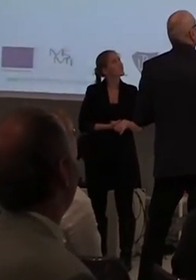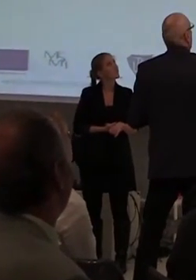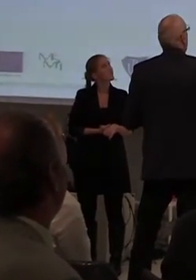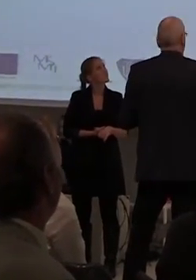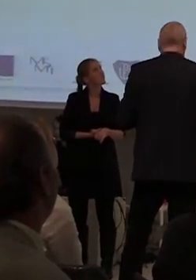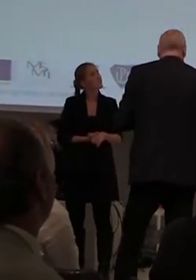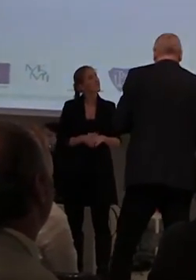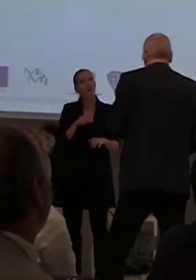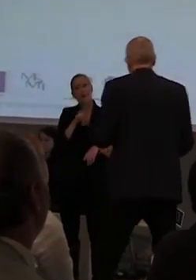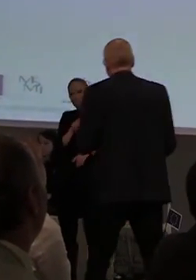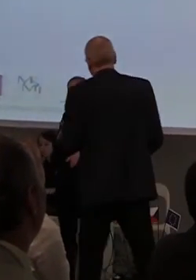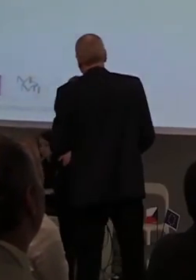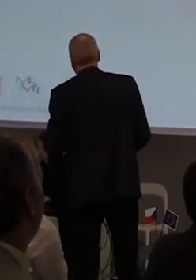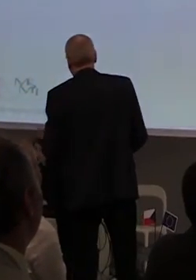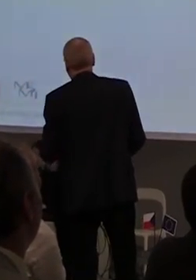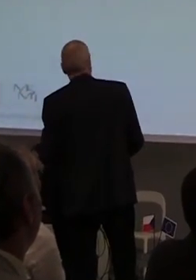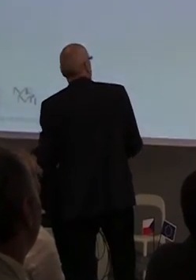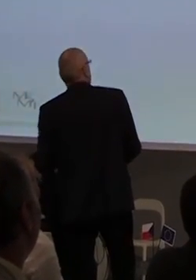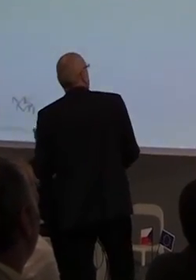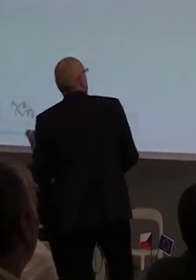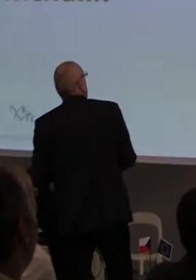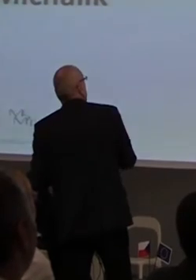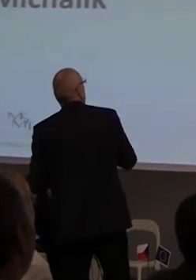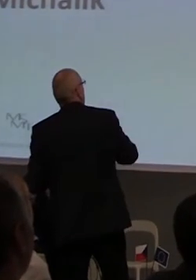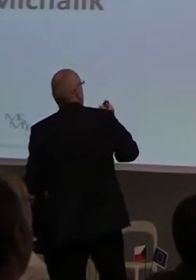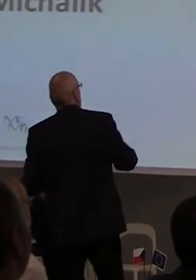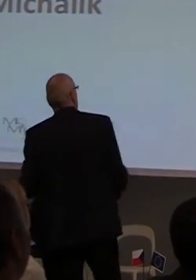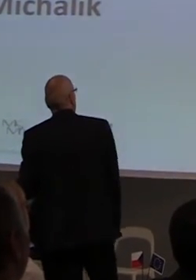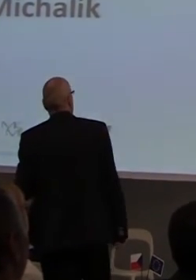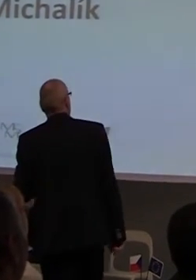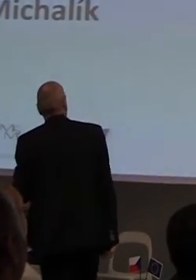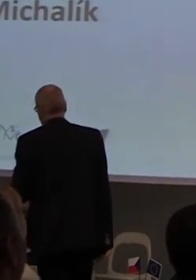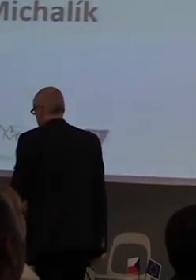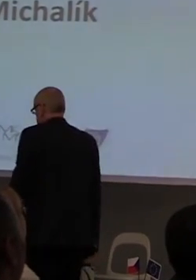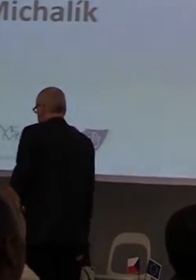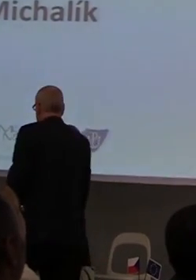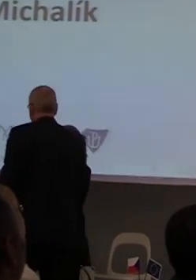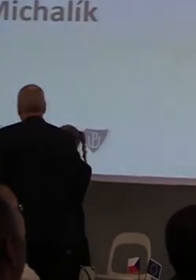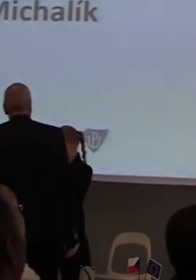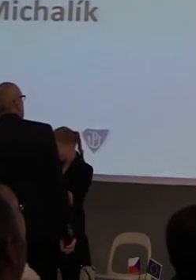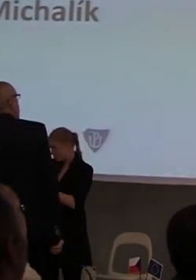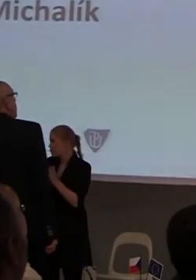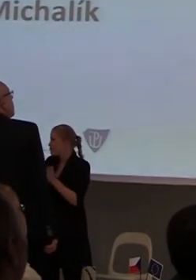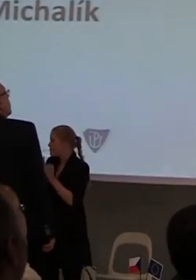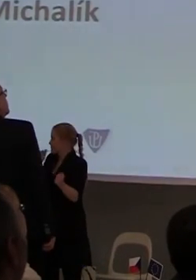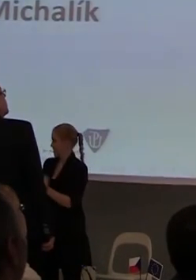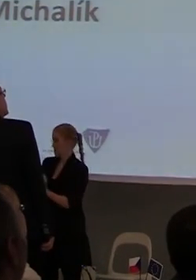Obrovský důvod pro to, proč měnit diagnostiku speciálních vzdělávacích potřeb na diagnostiku podpůrných opatření. Kdybych